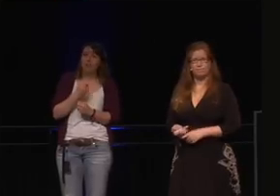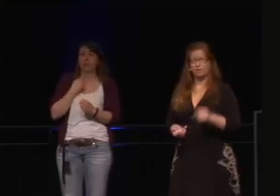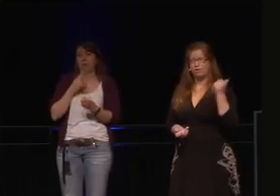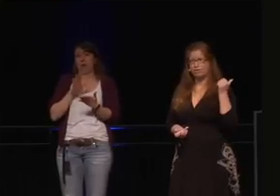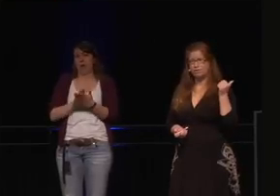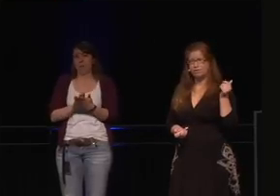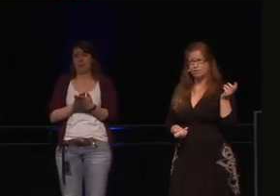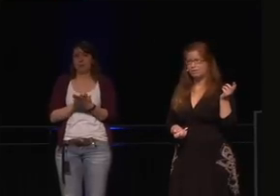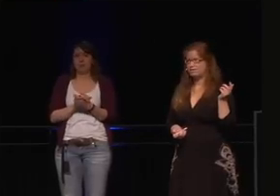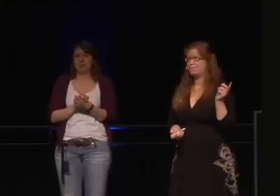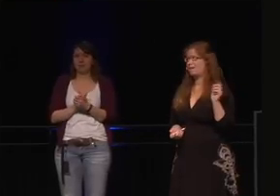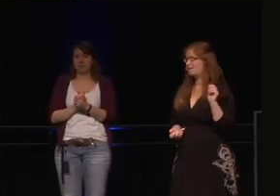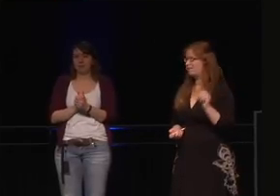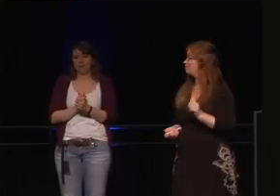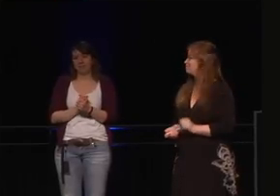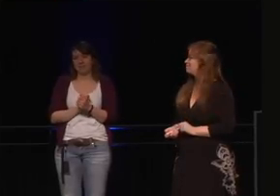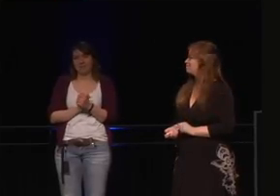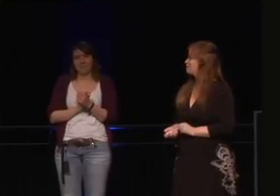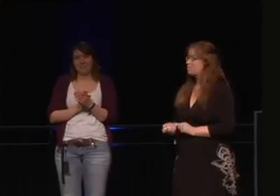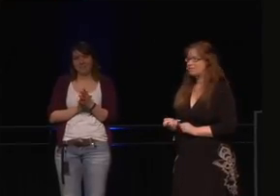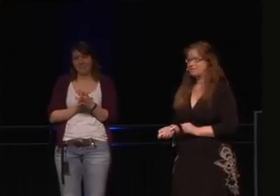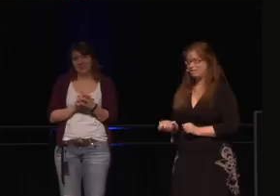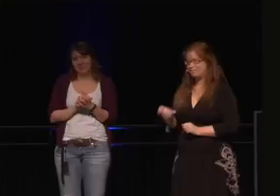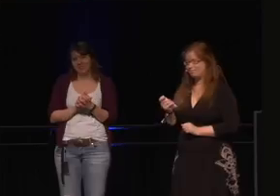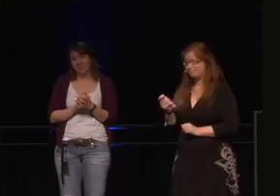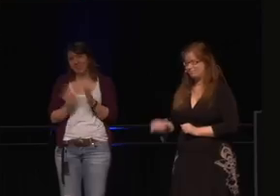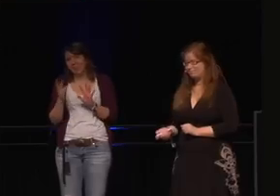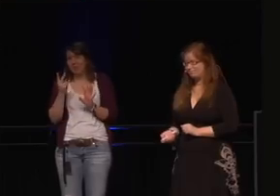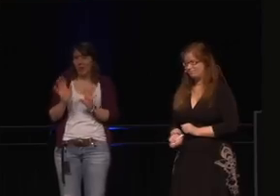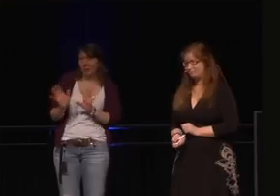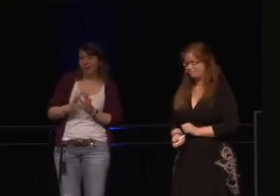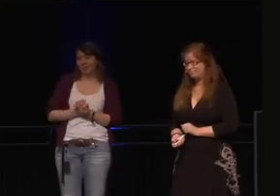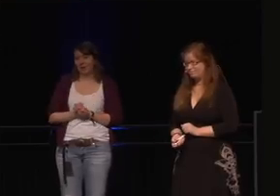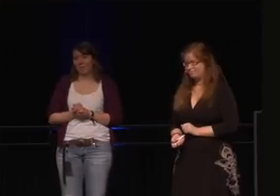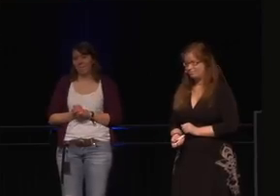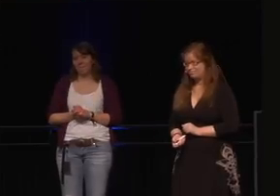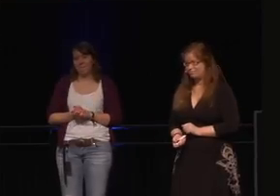Espero que podamos oír el audio aquí también. Vamos a ver.